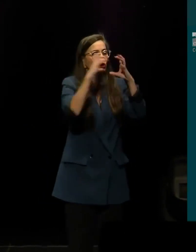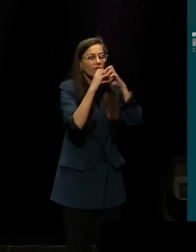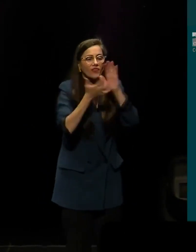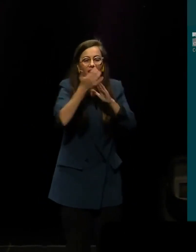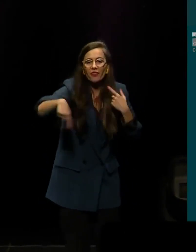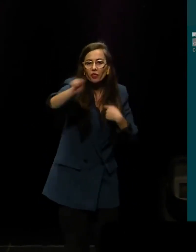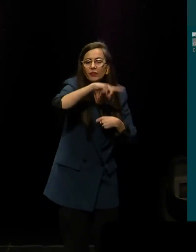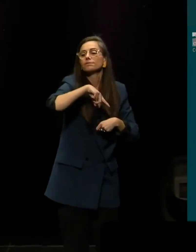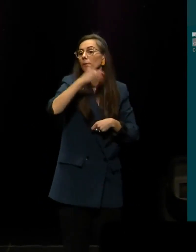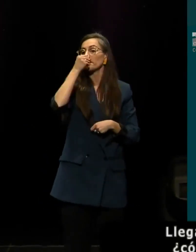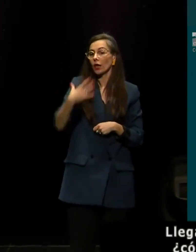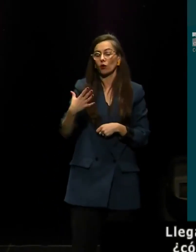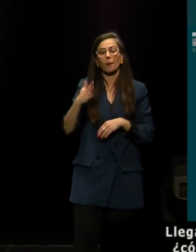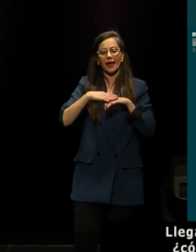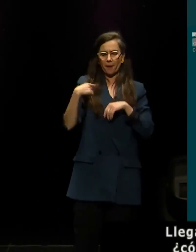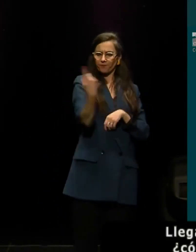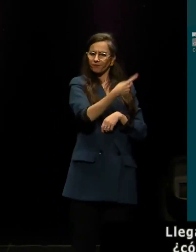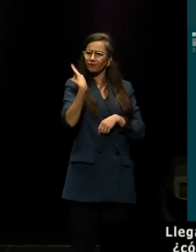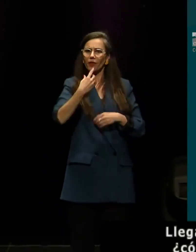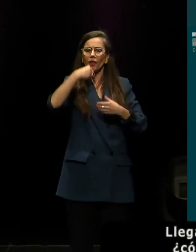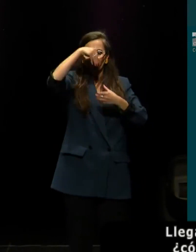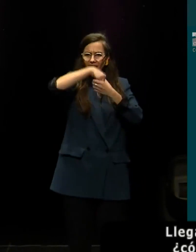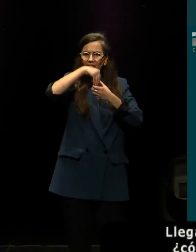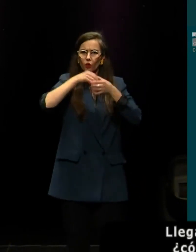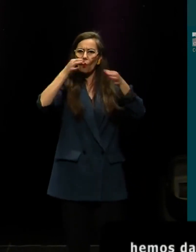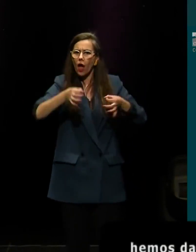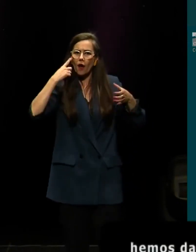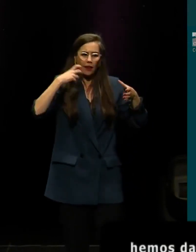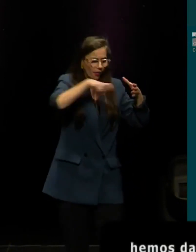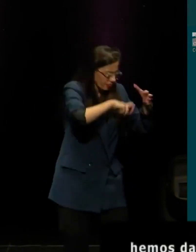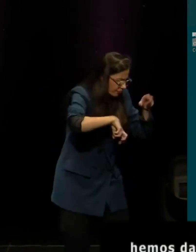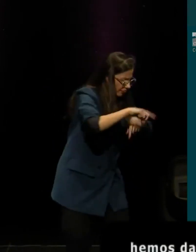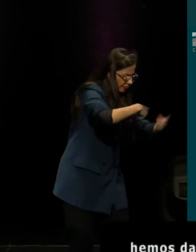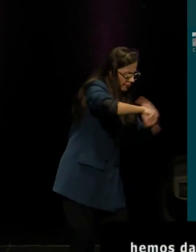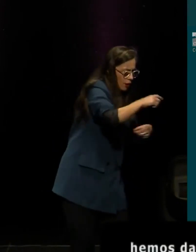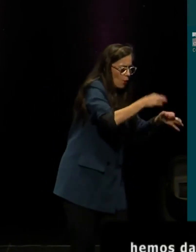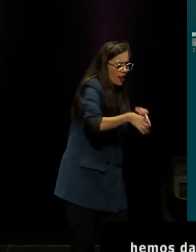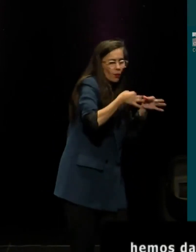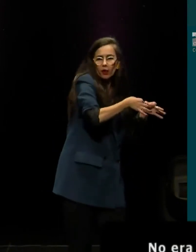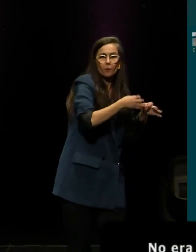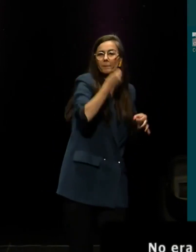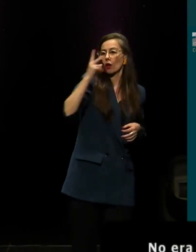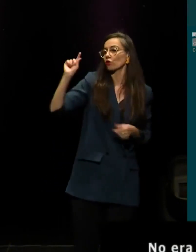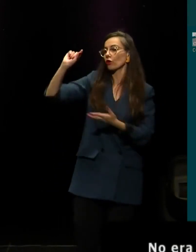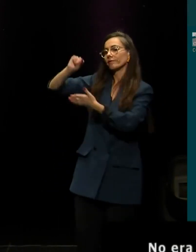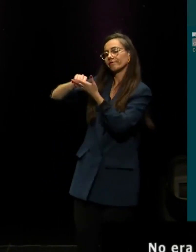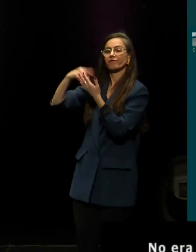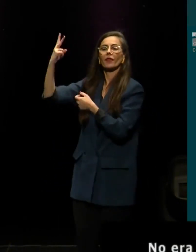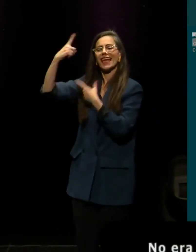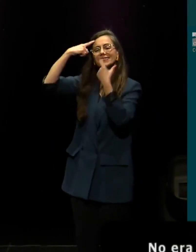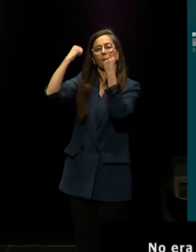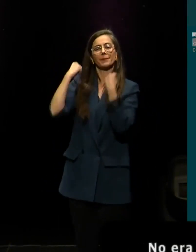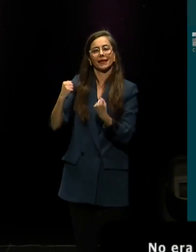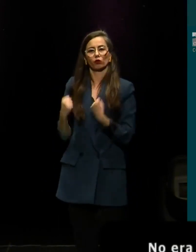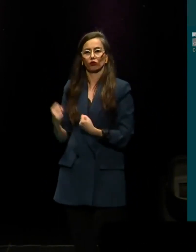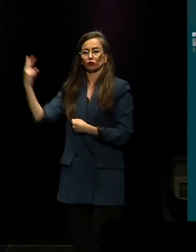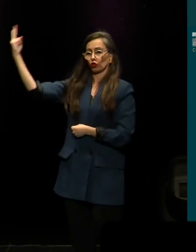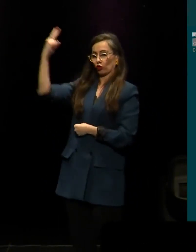punto. Consideramos que para seguir caminando necesitábamos hacer el trabajo